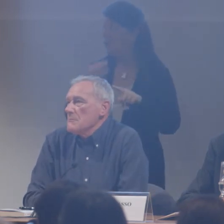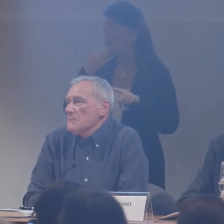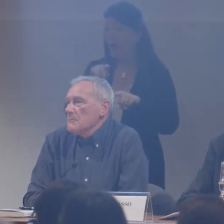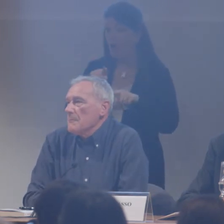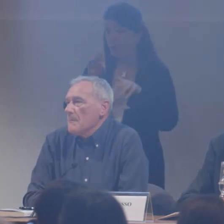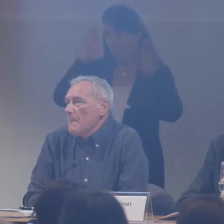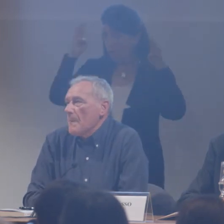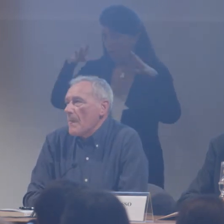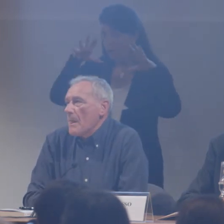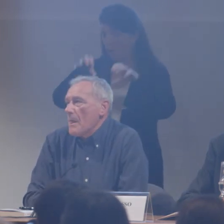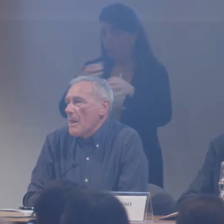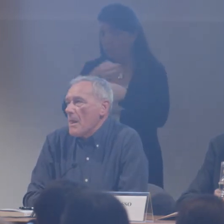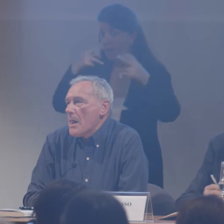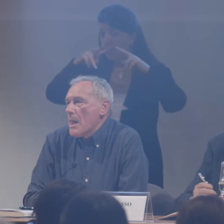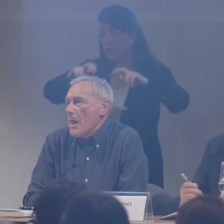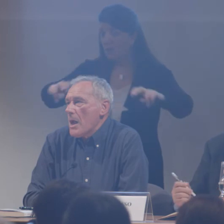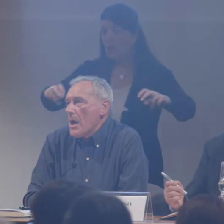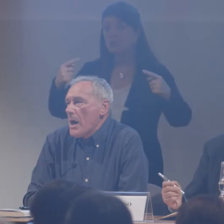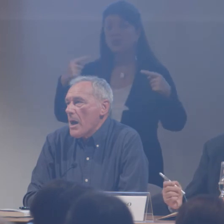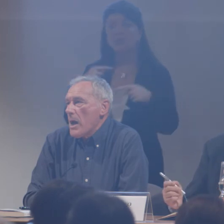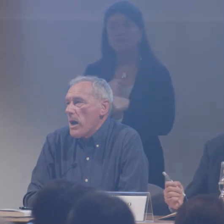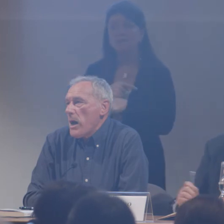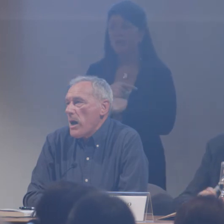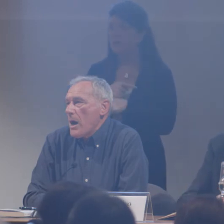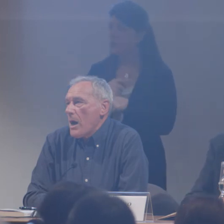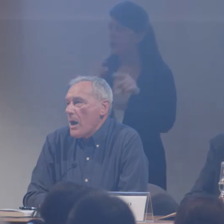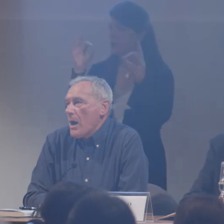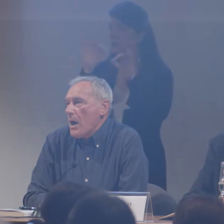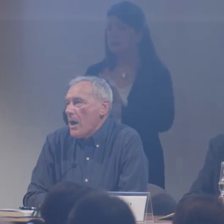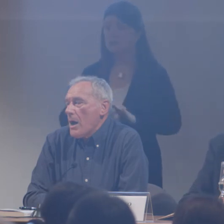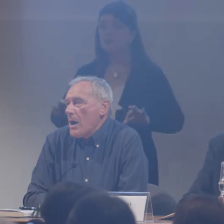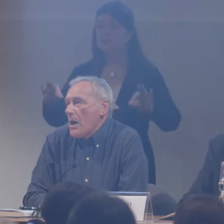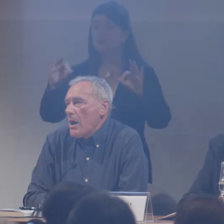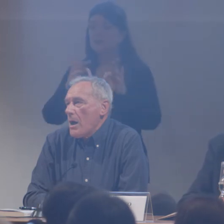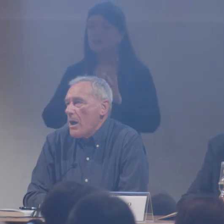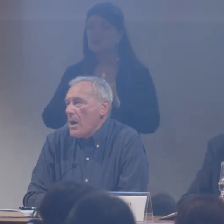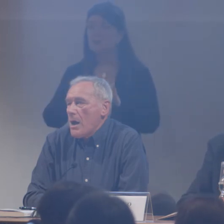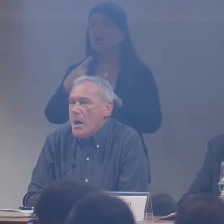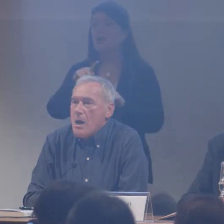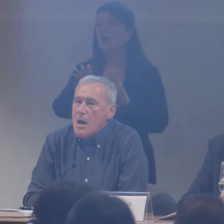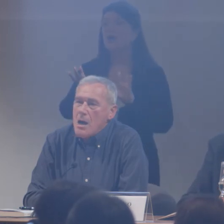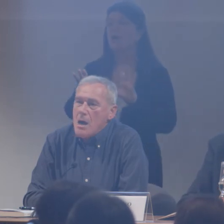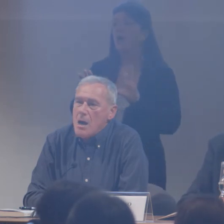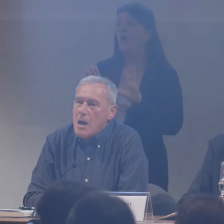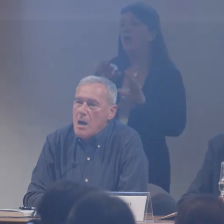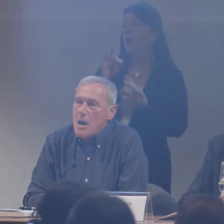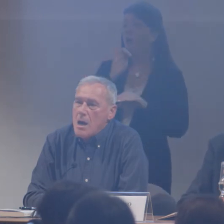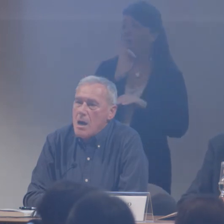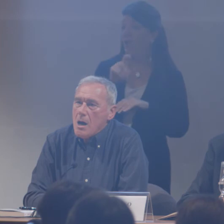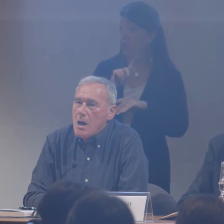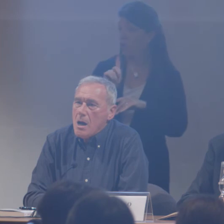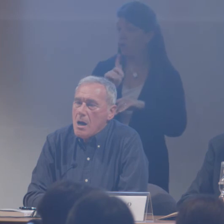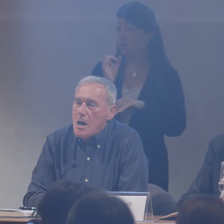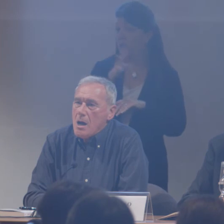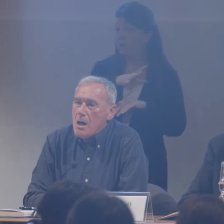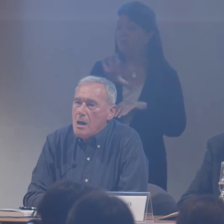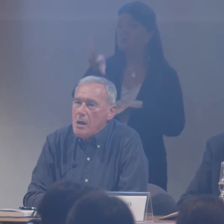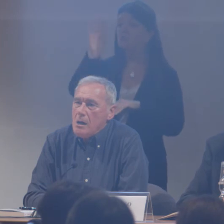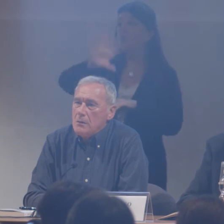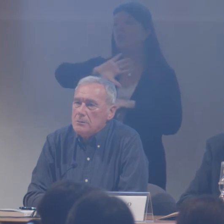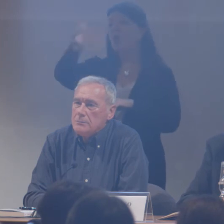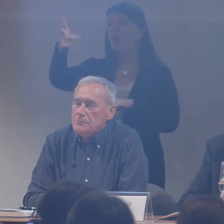occupare bene di quelle indagini. E invece gli fu preferito, a Falcone fu preferito un magistrato